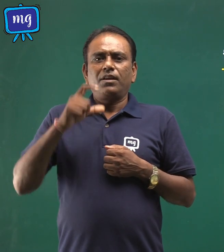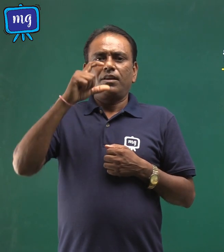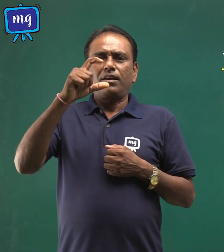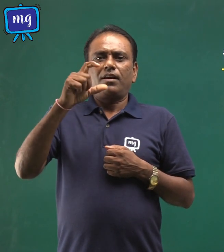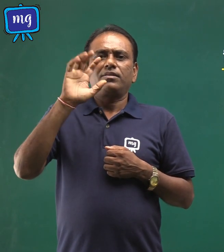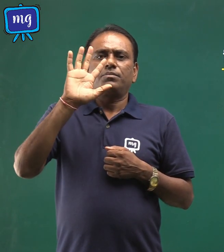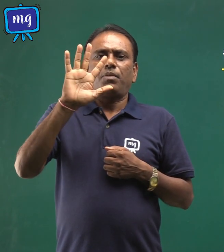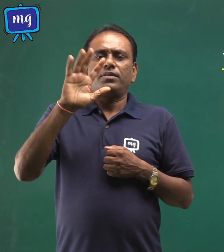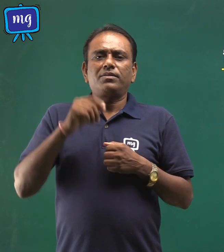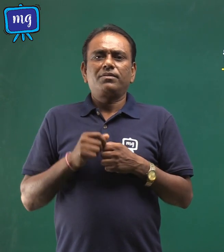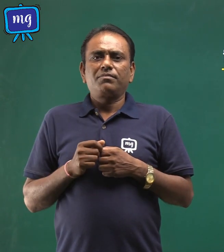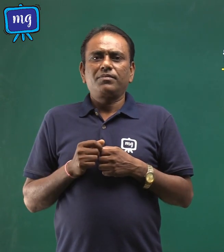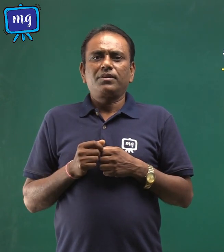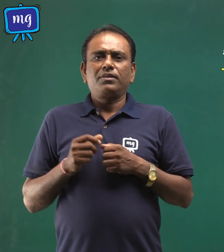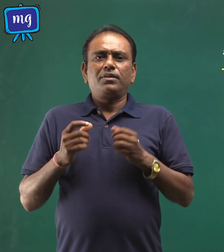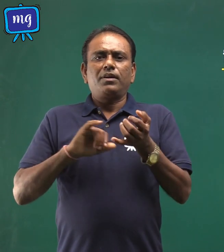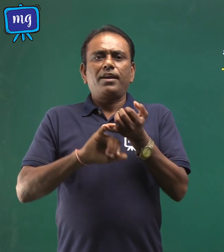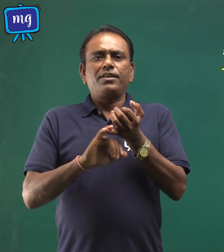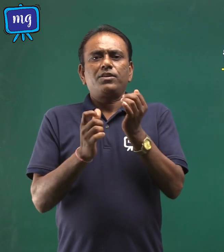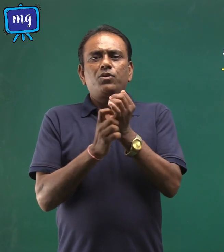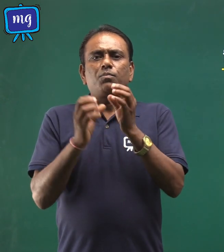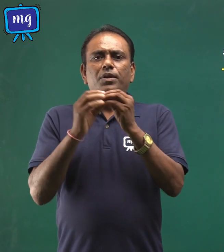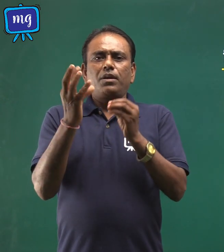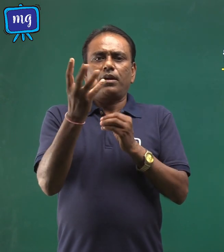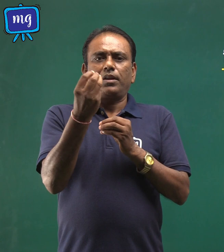क्लास 5 विषय गणित